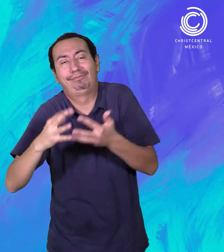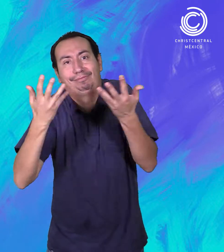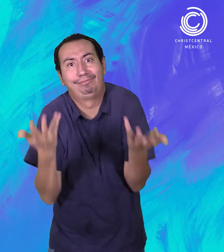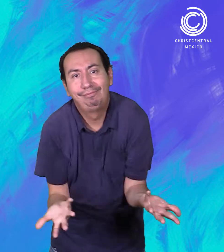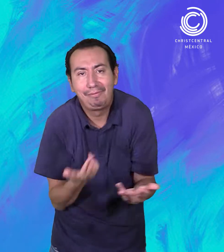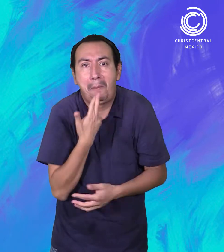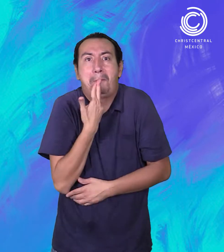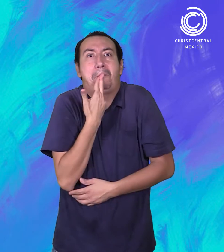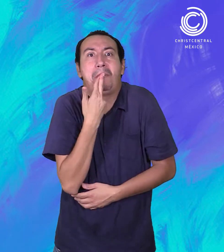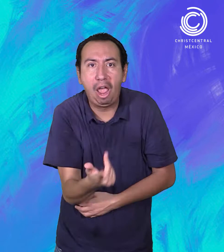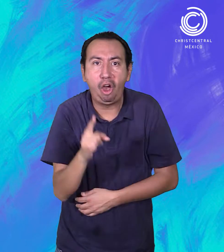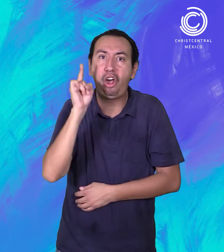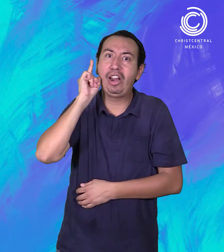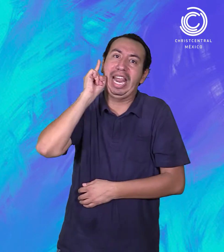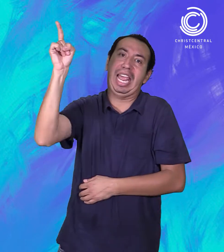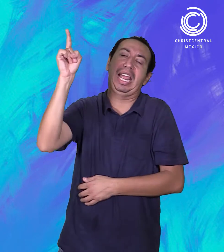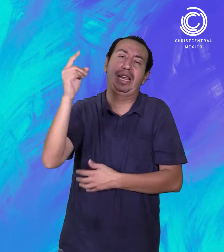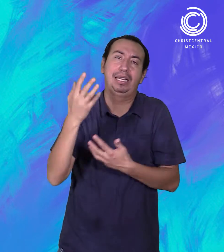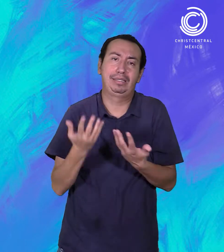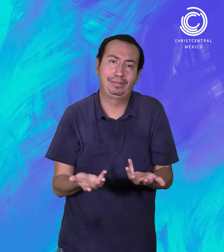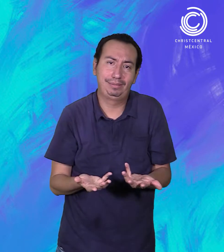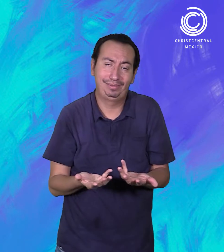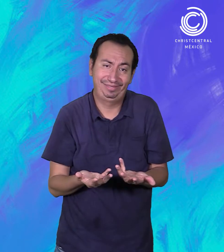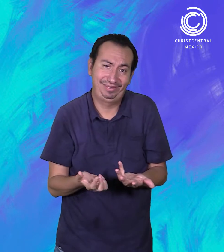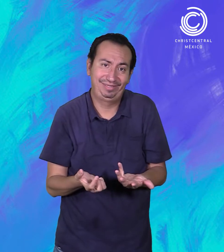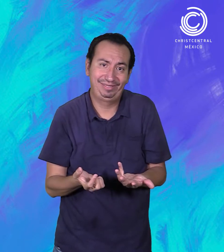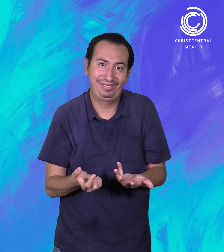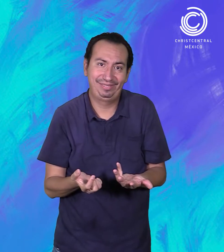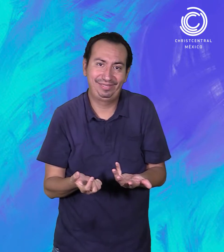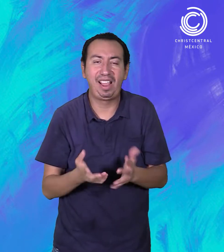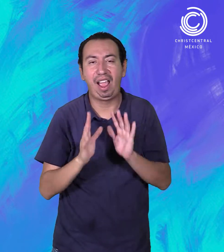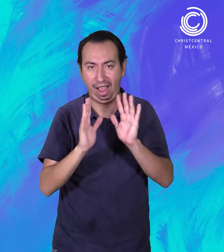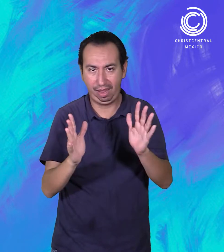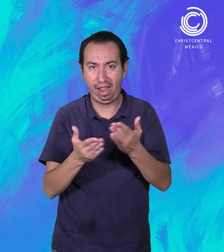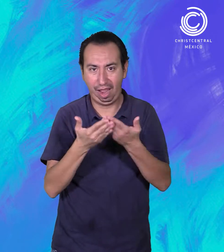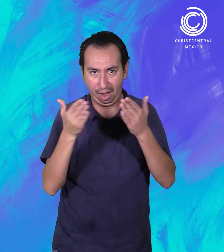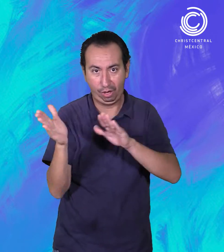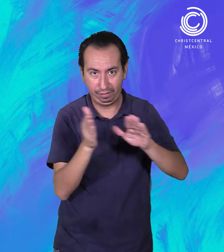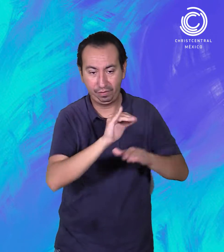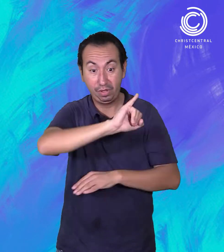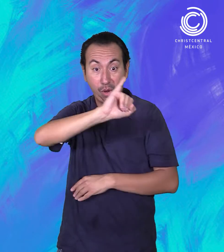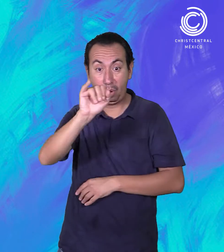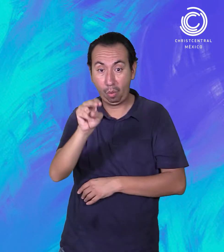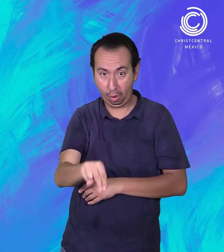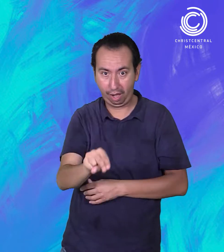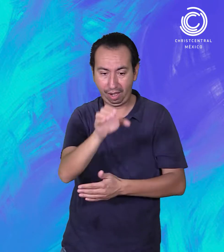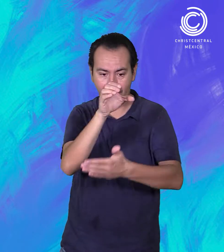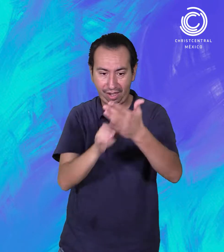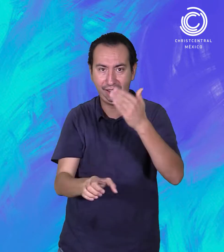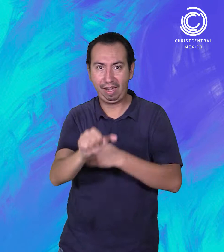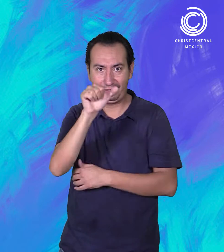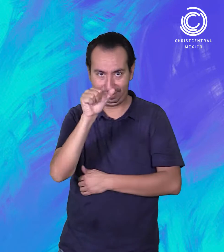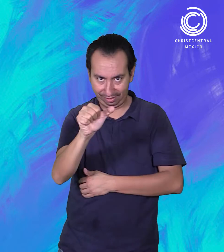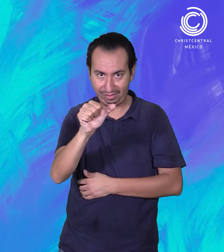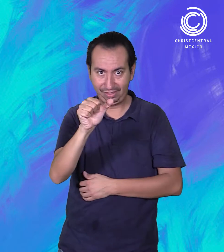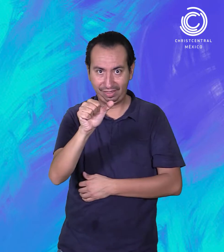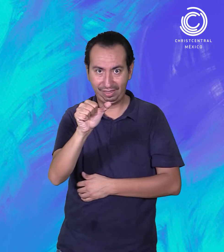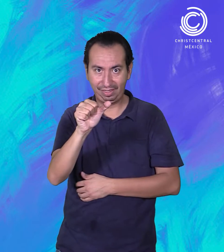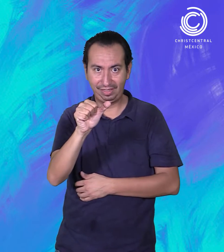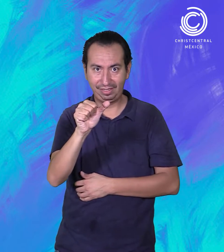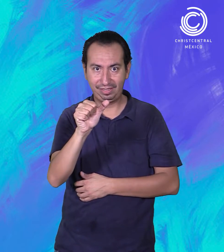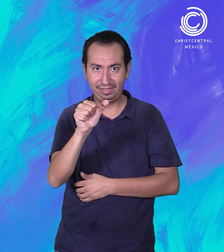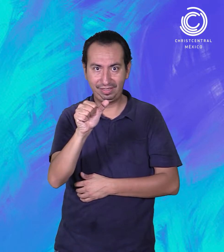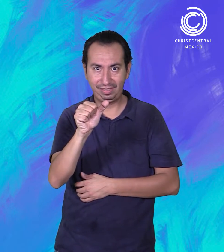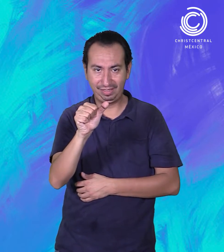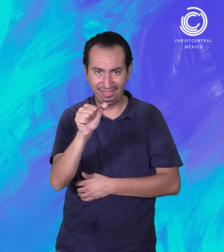el plan y la voluntad de Dios. Regresen por favor conmigo a Juan capítulo 16. Estaba yo tratando